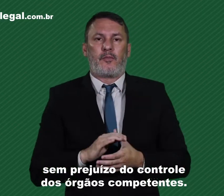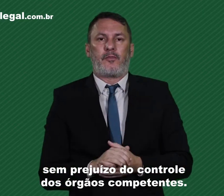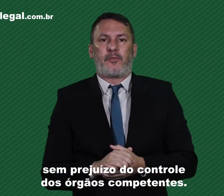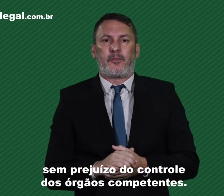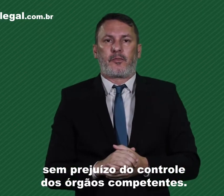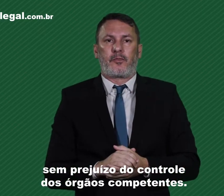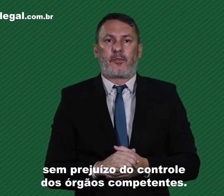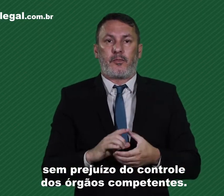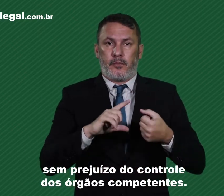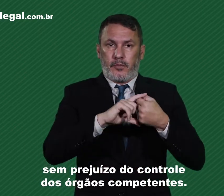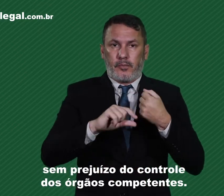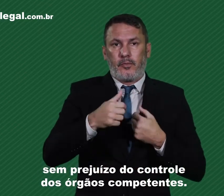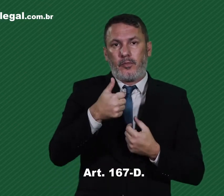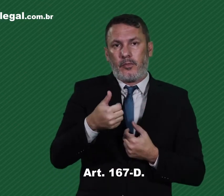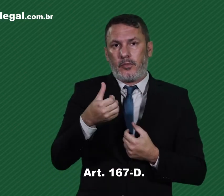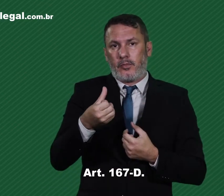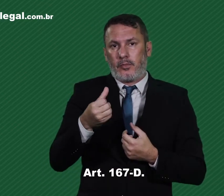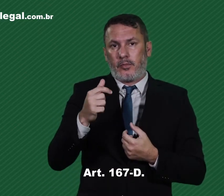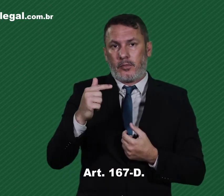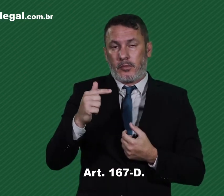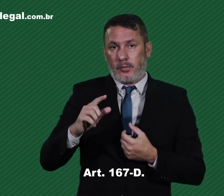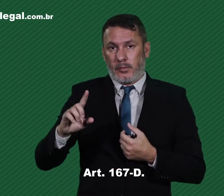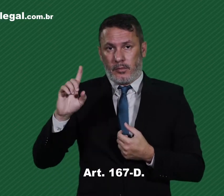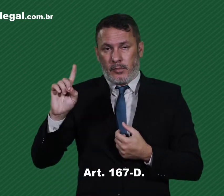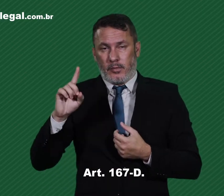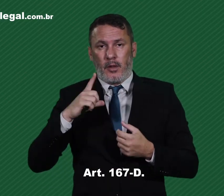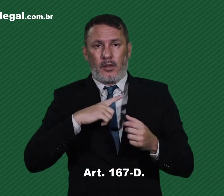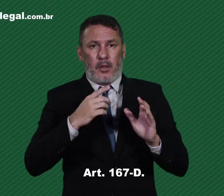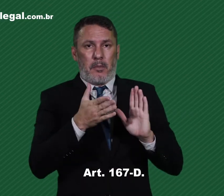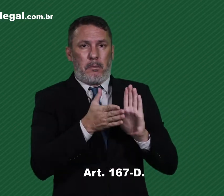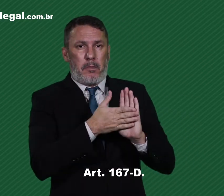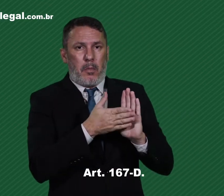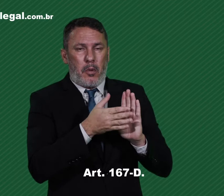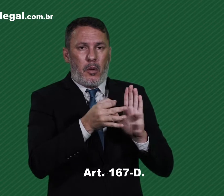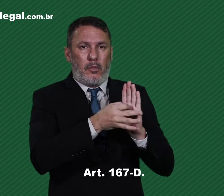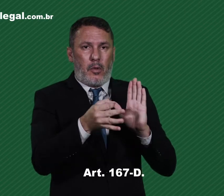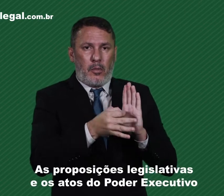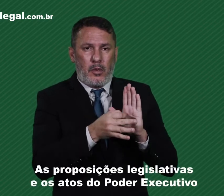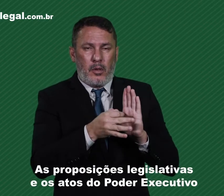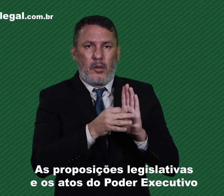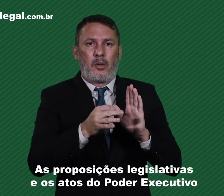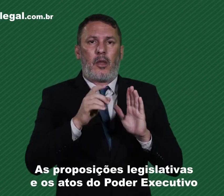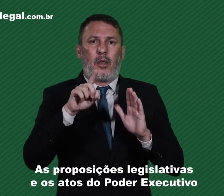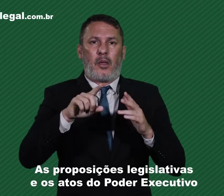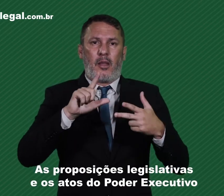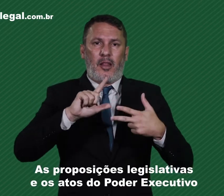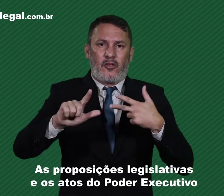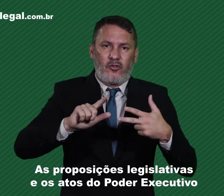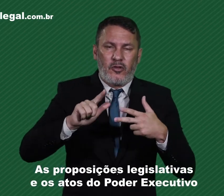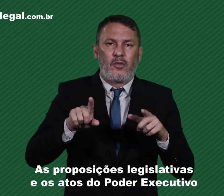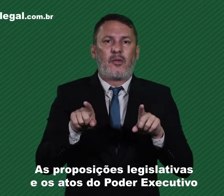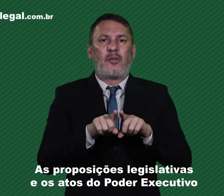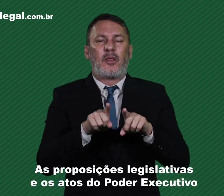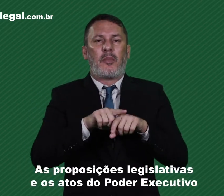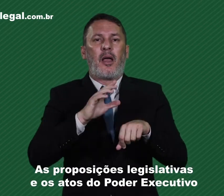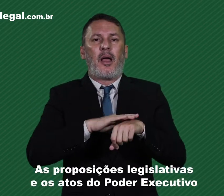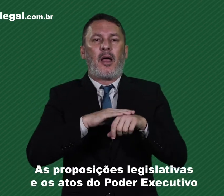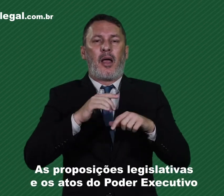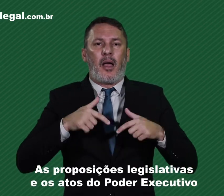controle dos órgãos competentes artigo 167 de as proposições legislativas e os